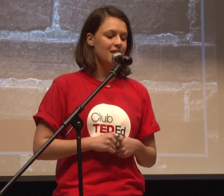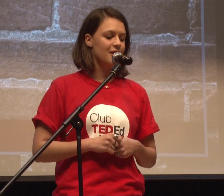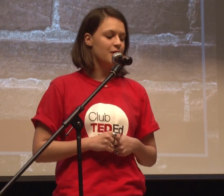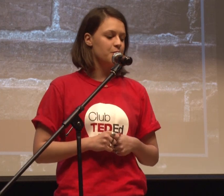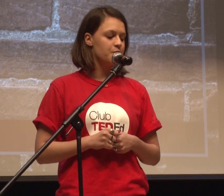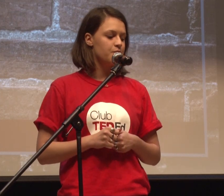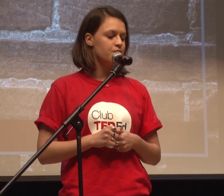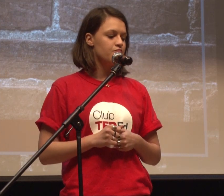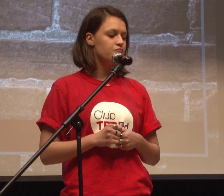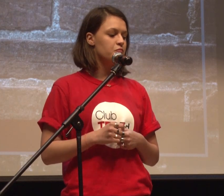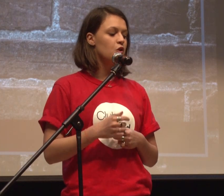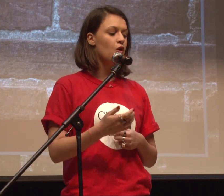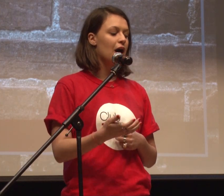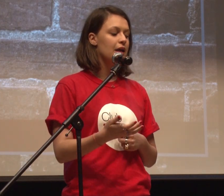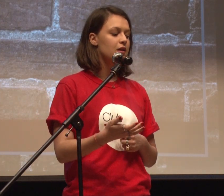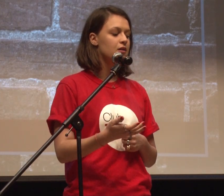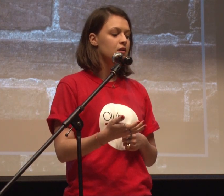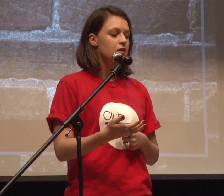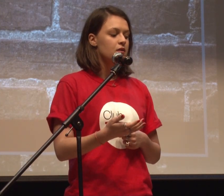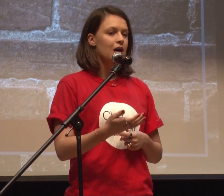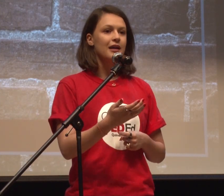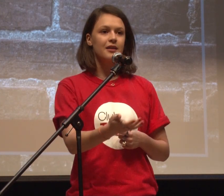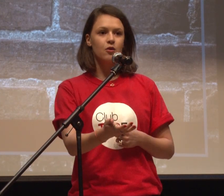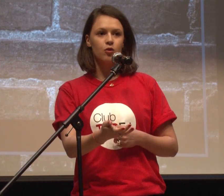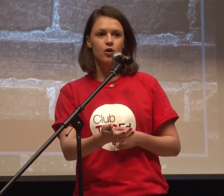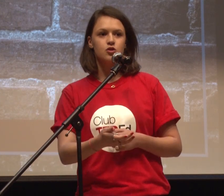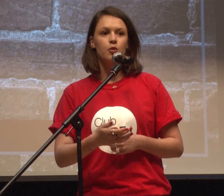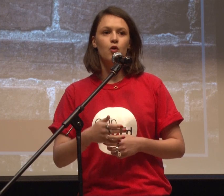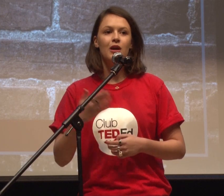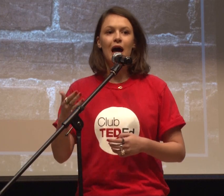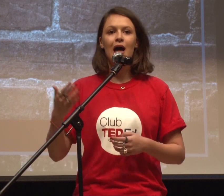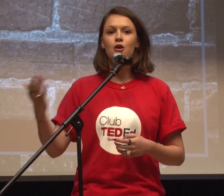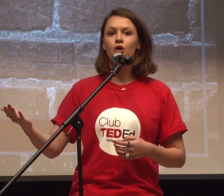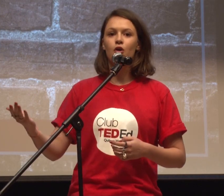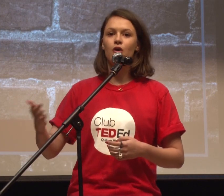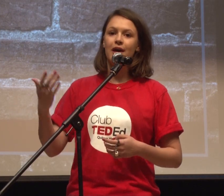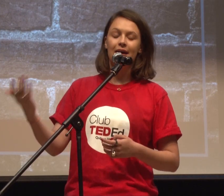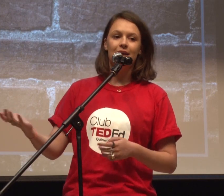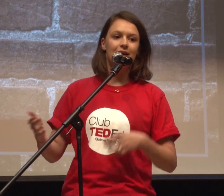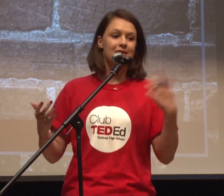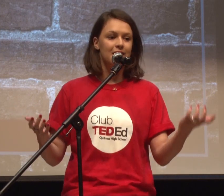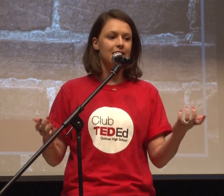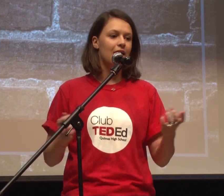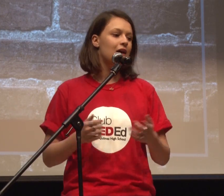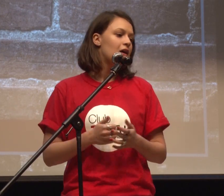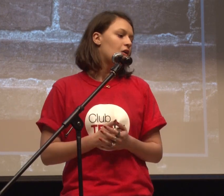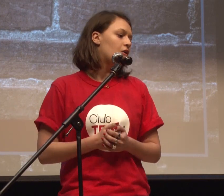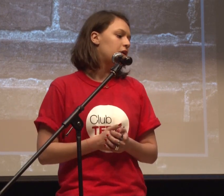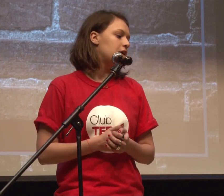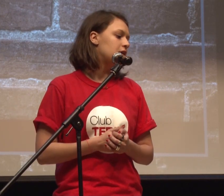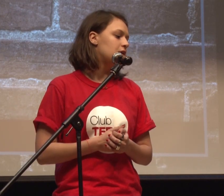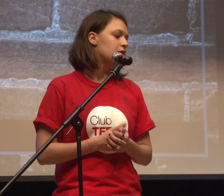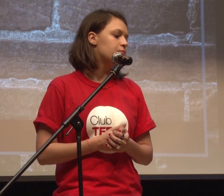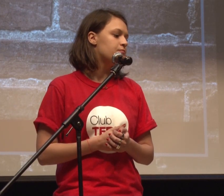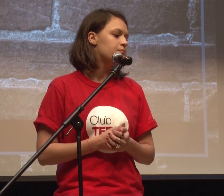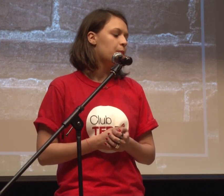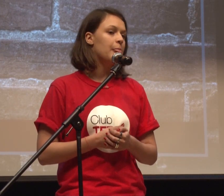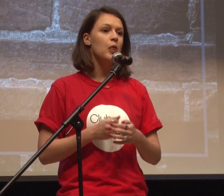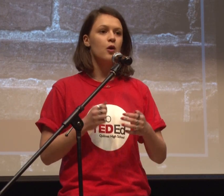Y no hay artículos como la, lo, él, etc. Y no